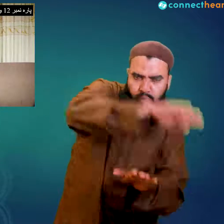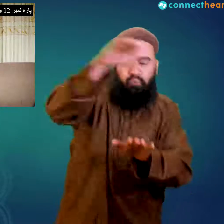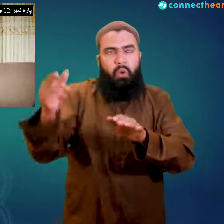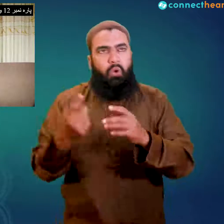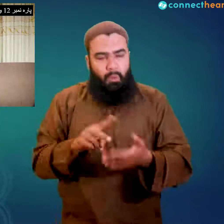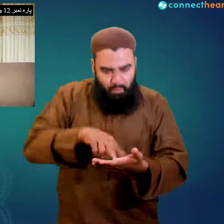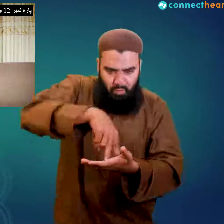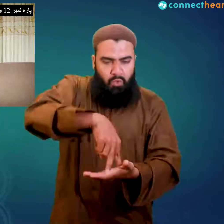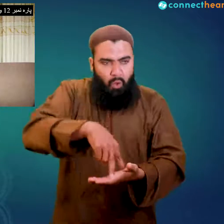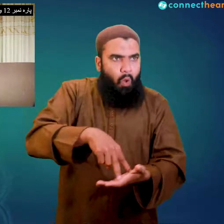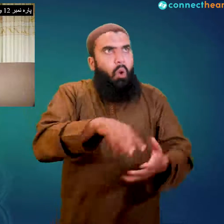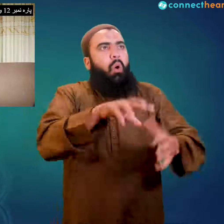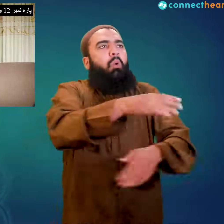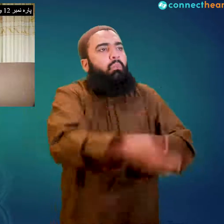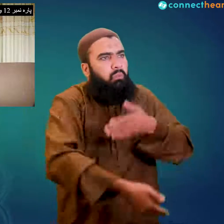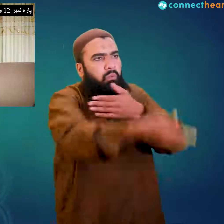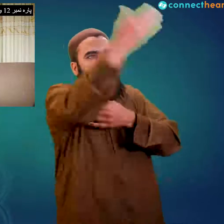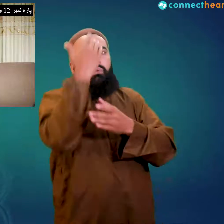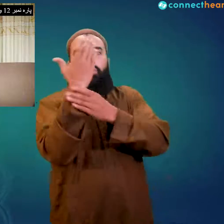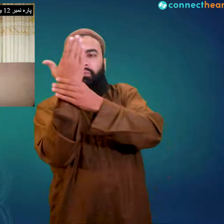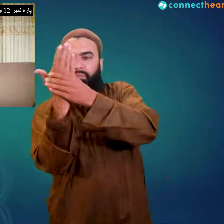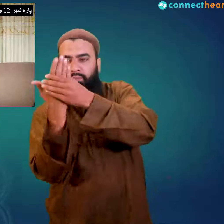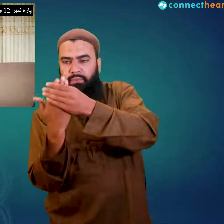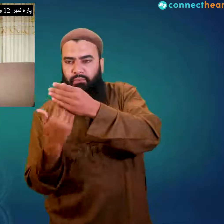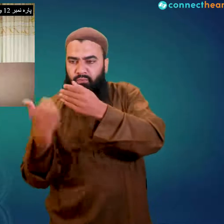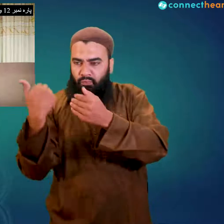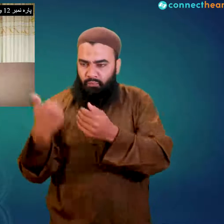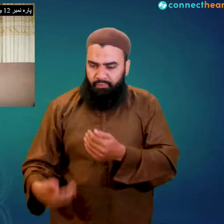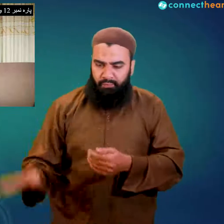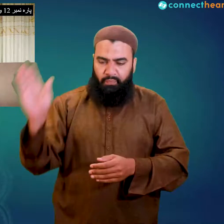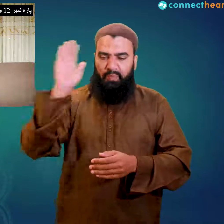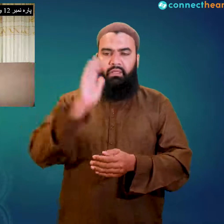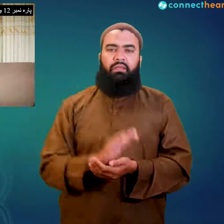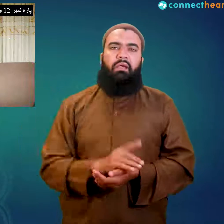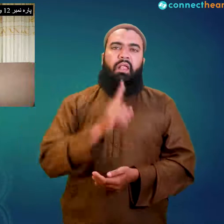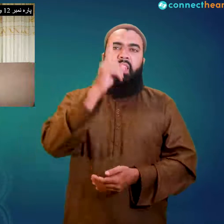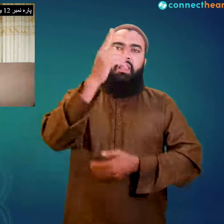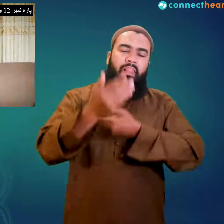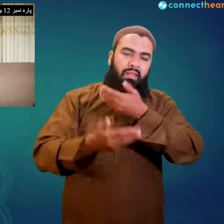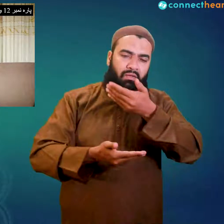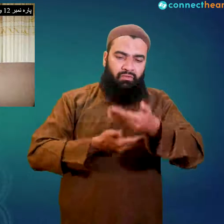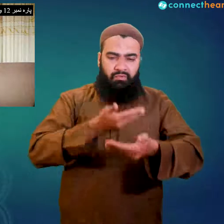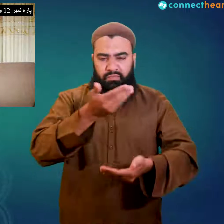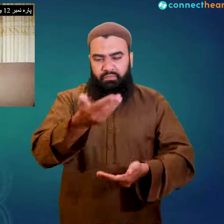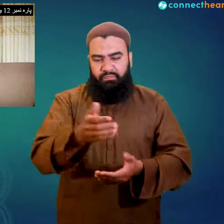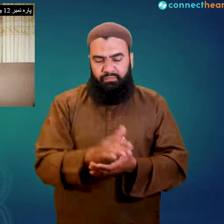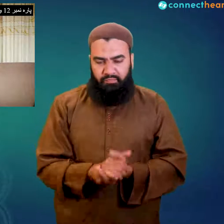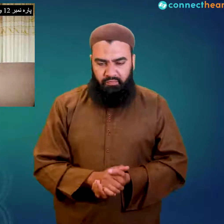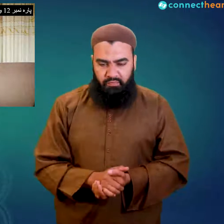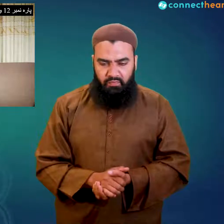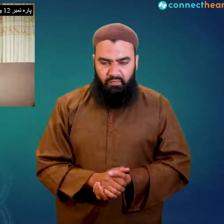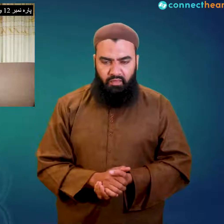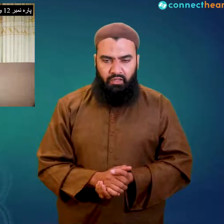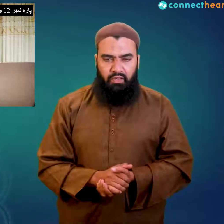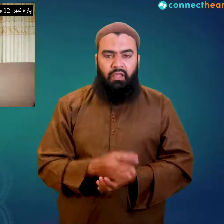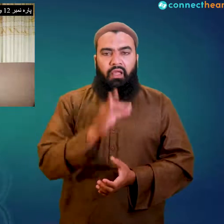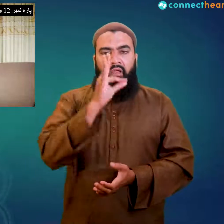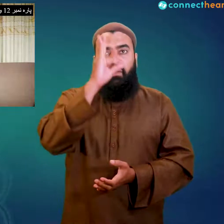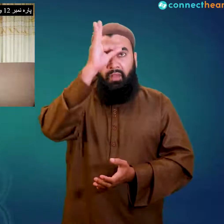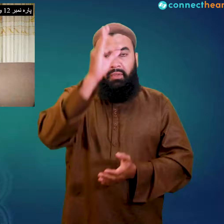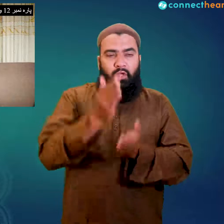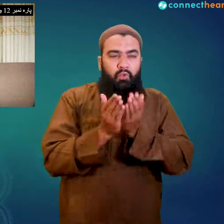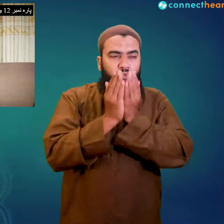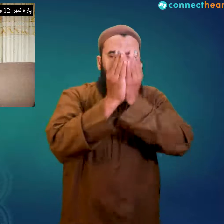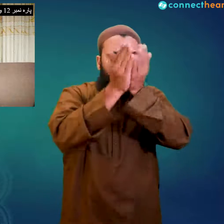پکارا، وَنَادَى نُوحٌ رَبَّهُ فَقَالَ رَبِّ إِنَّ ابْنِي مِنْ أَهْلِي،